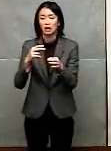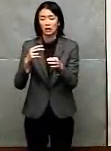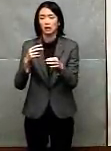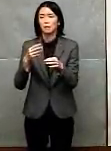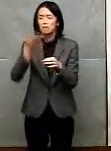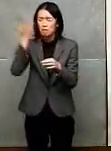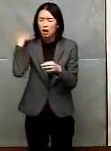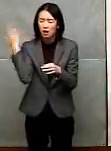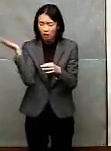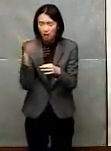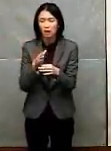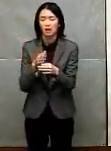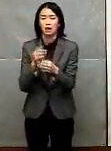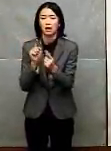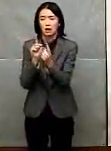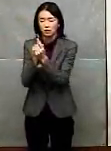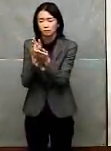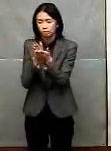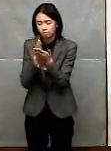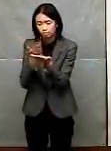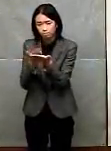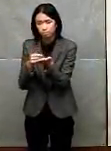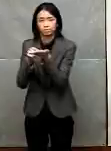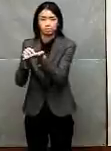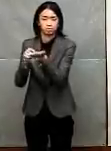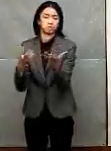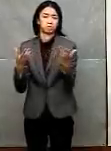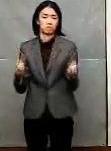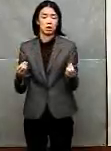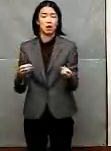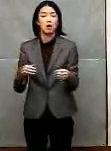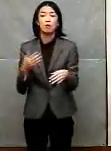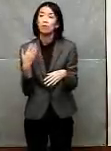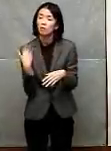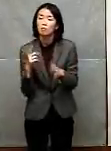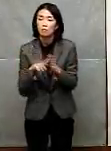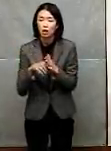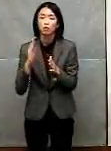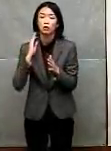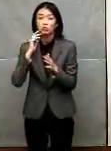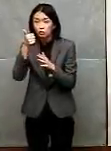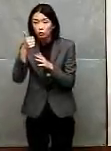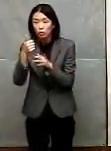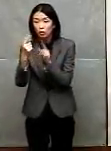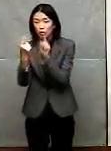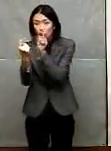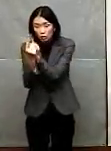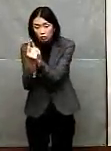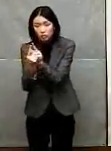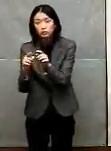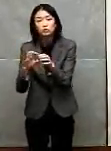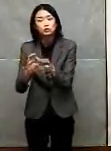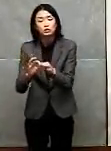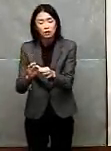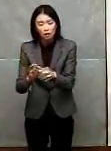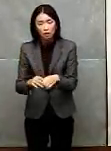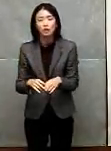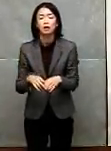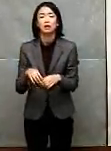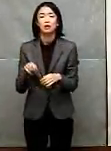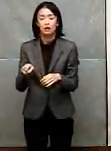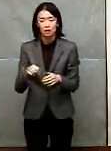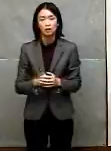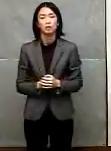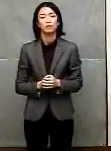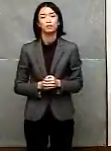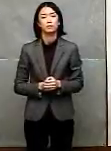ります。ただ今回 の総理との面談でありますけれども、それはですね、実は